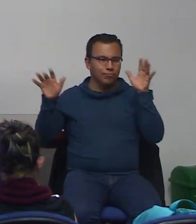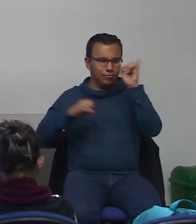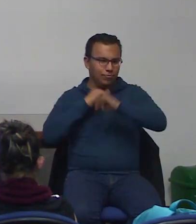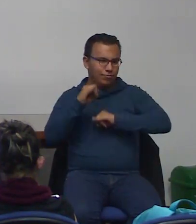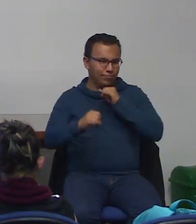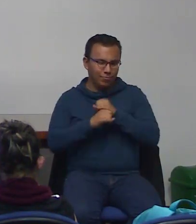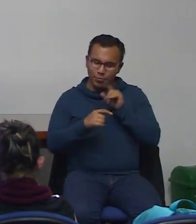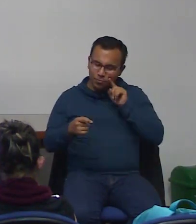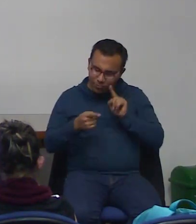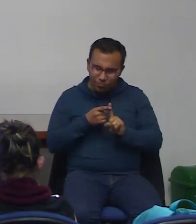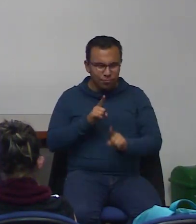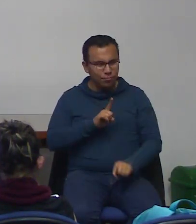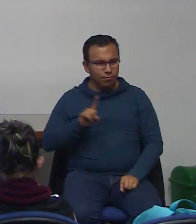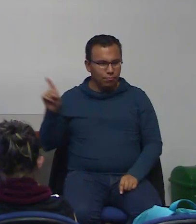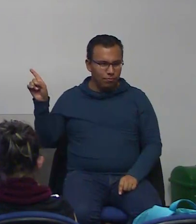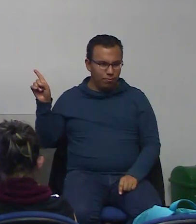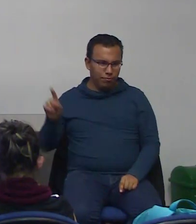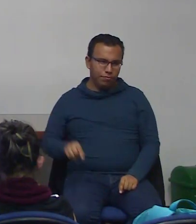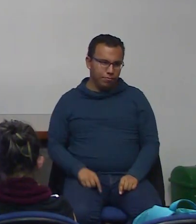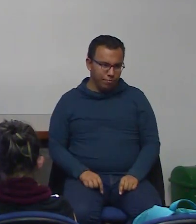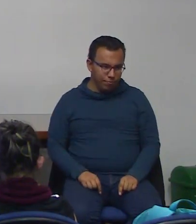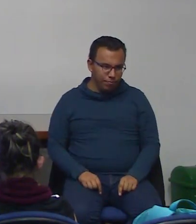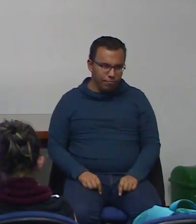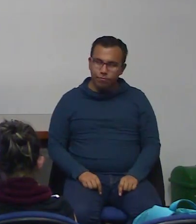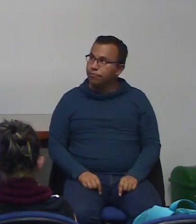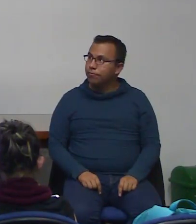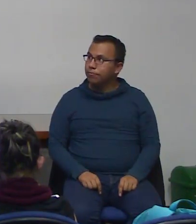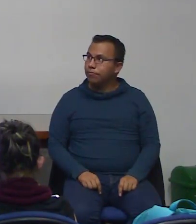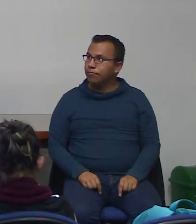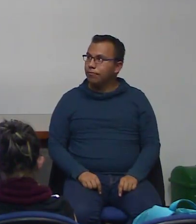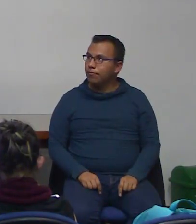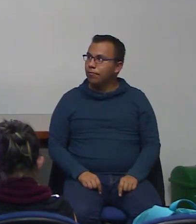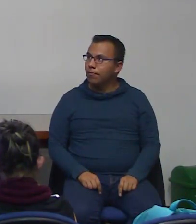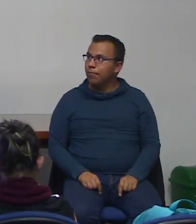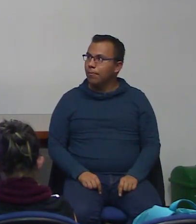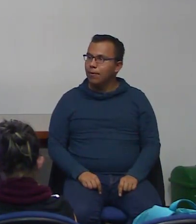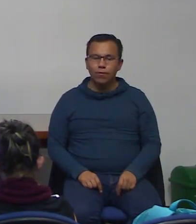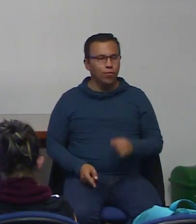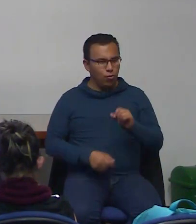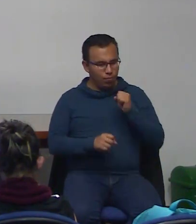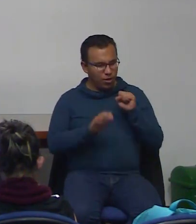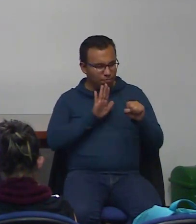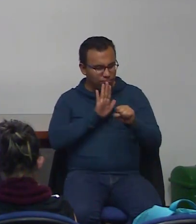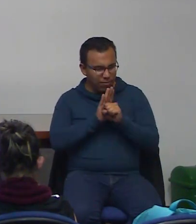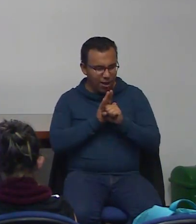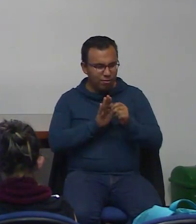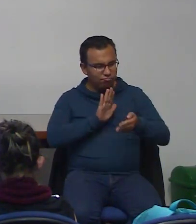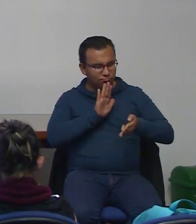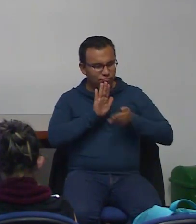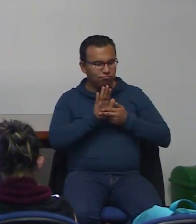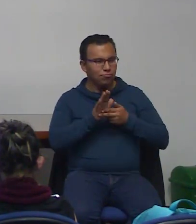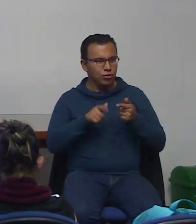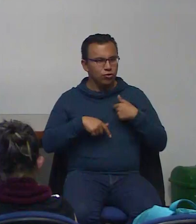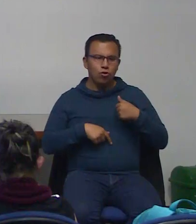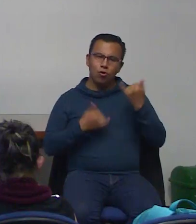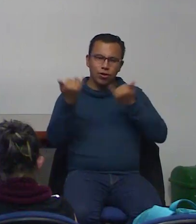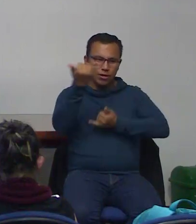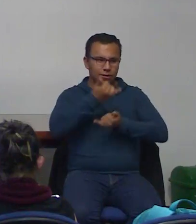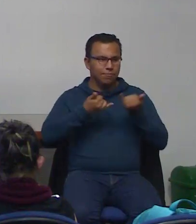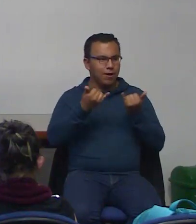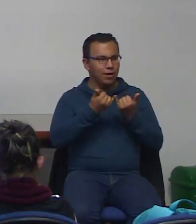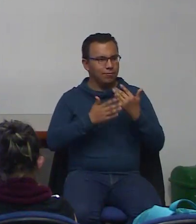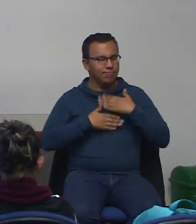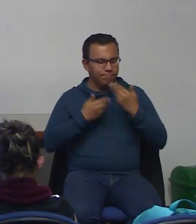me voy a ir por eso Entonces se crea music and Mind sí como como marca como una forma en la que yo me defino también